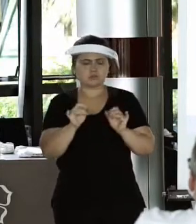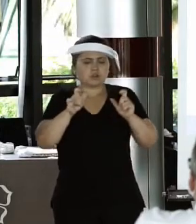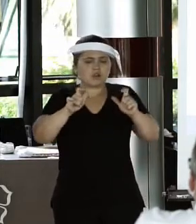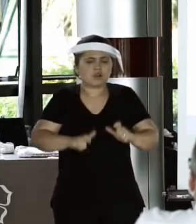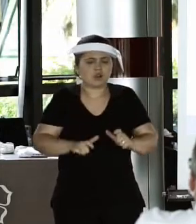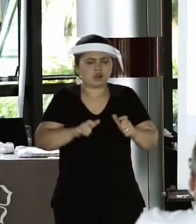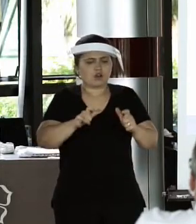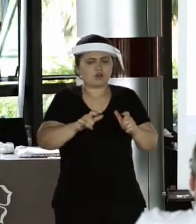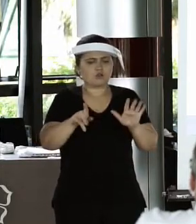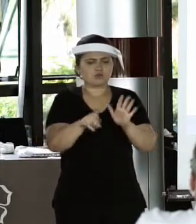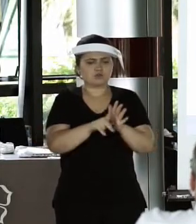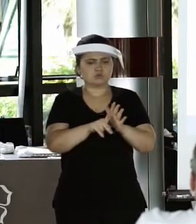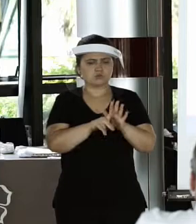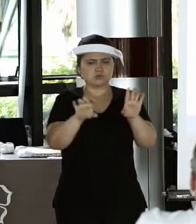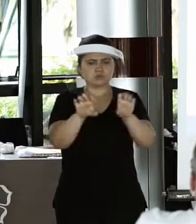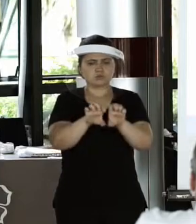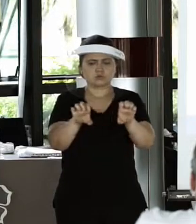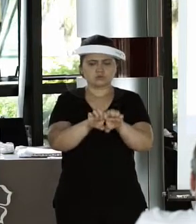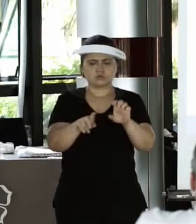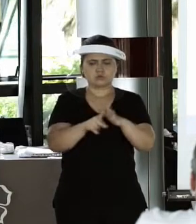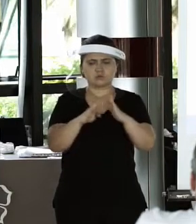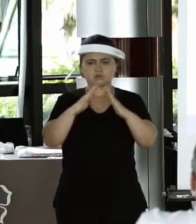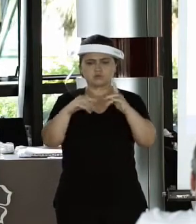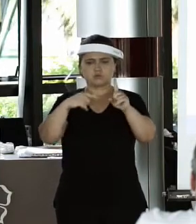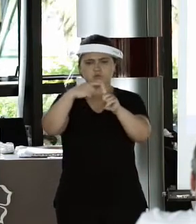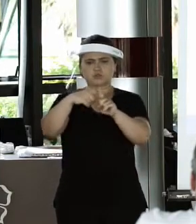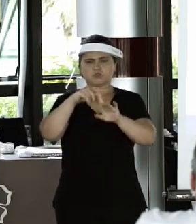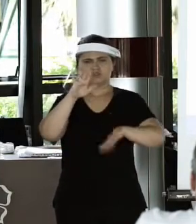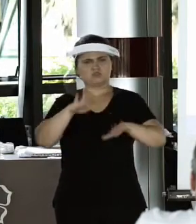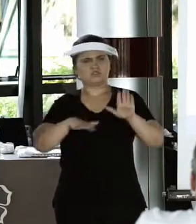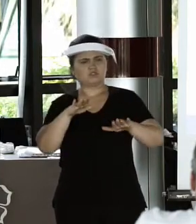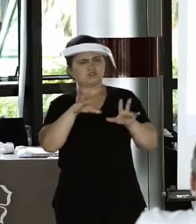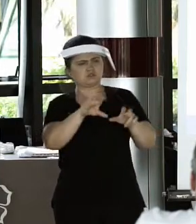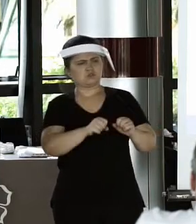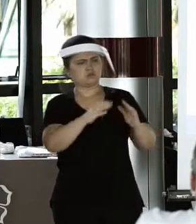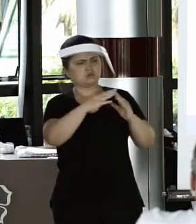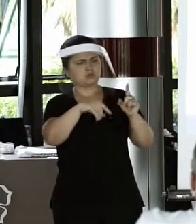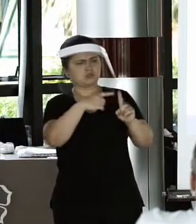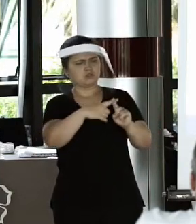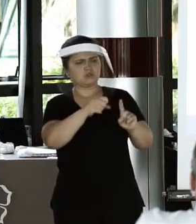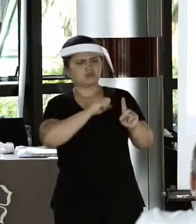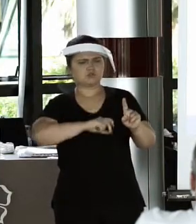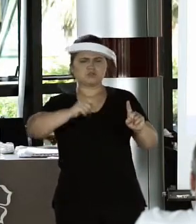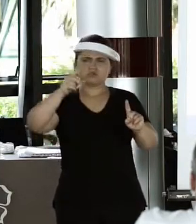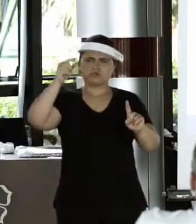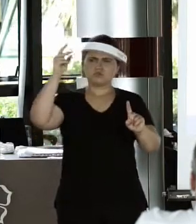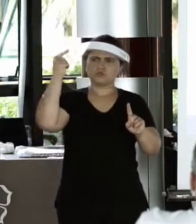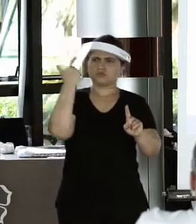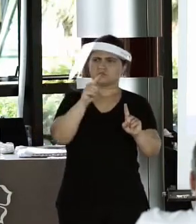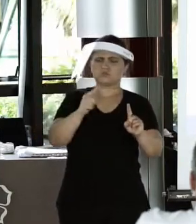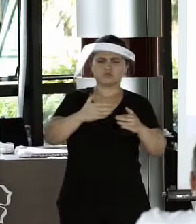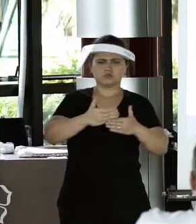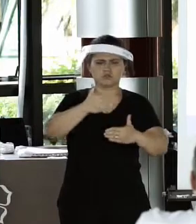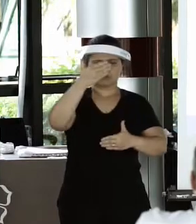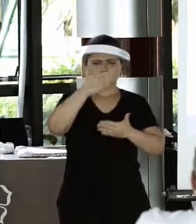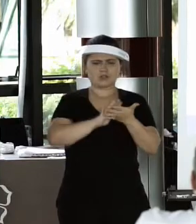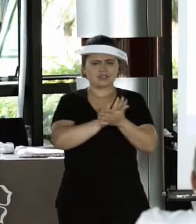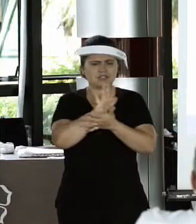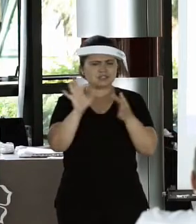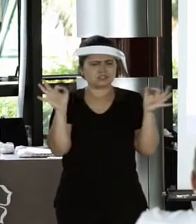estão os elementos estruturais da igreja. Às vezes você pega igrejas antigas, né? Você não tem nem parede de